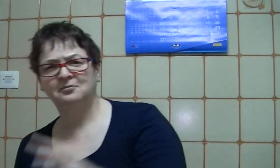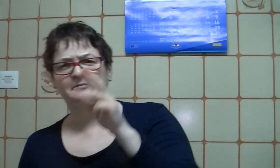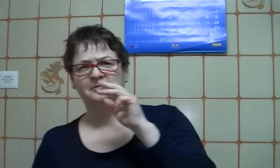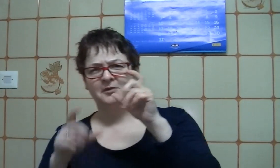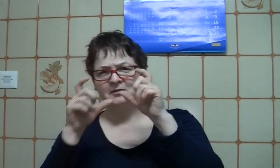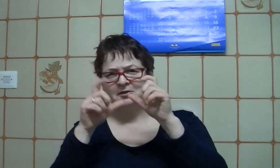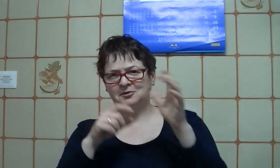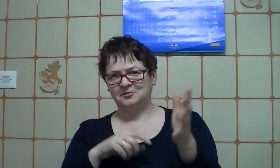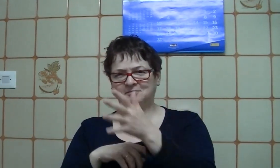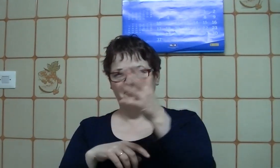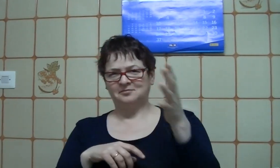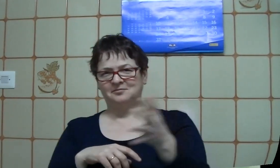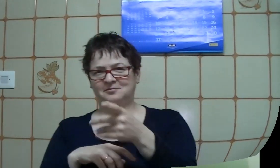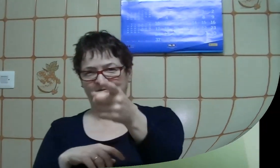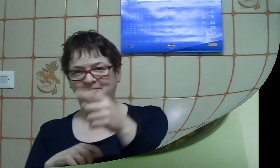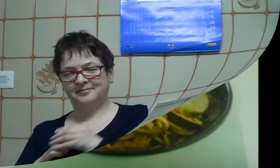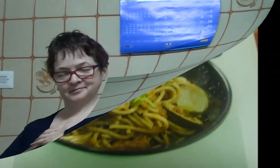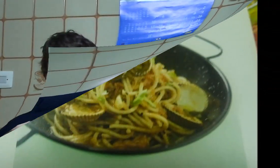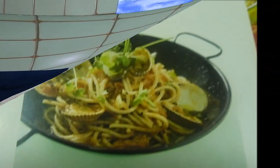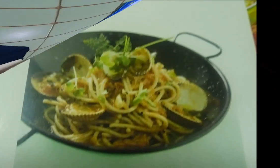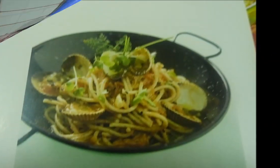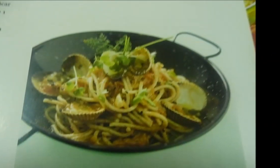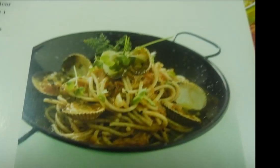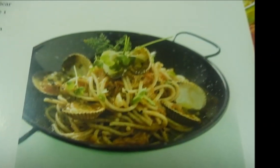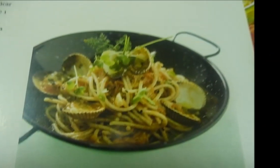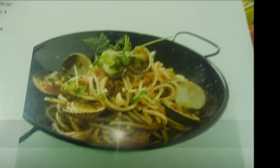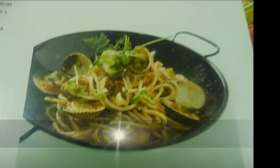Ella también puede decir que le ha tocado la lotería.